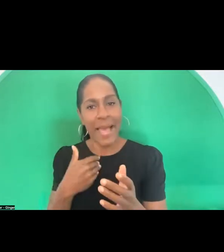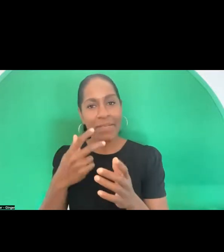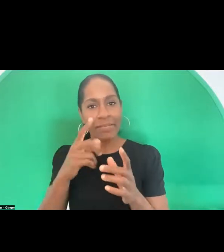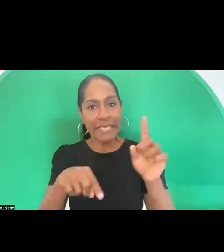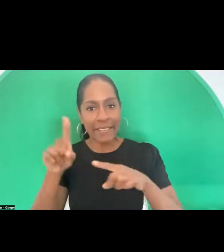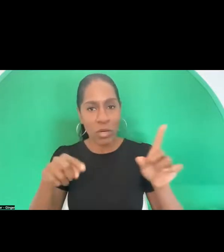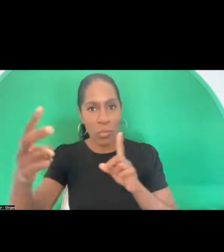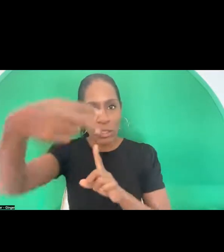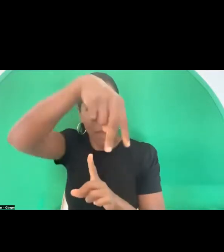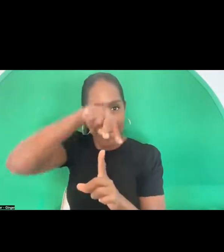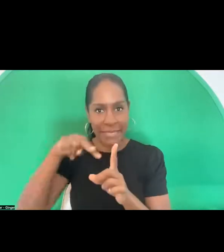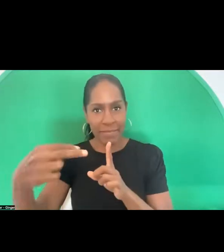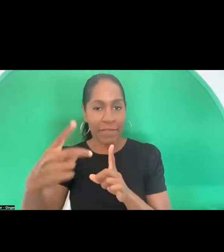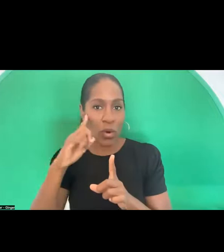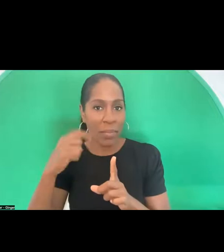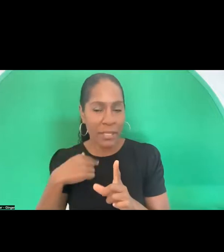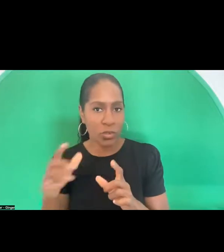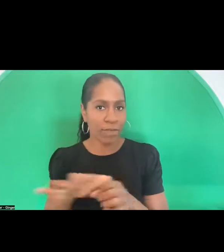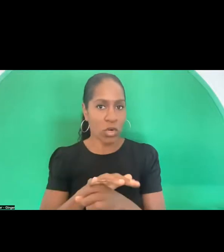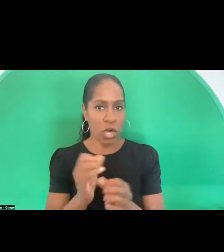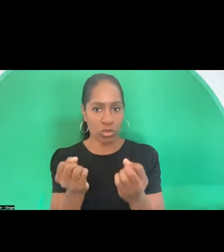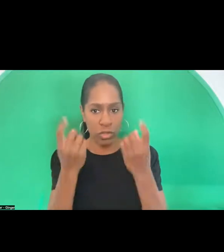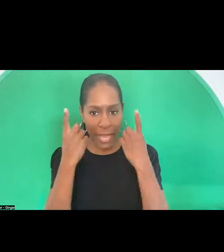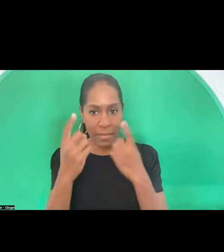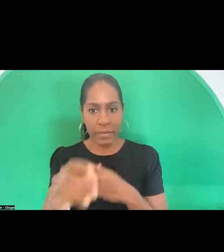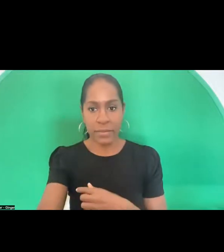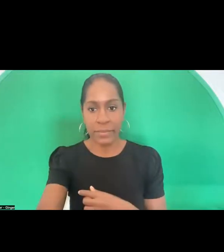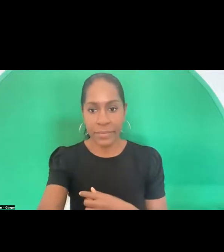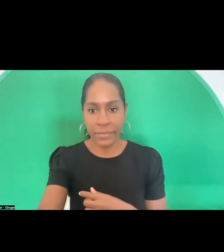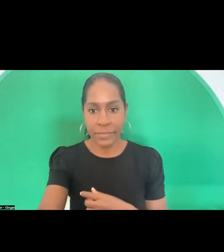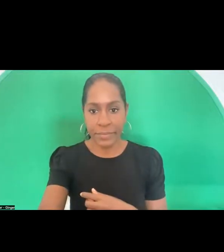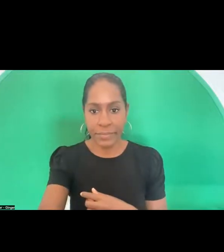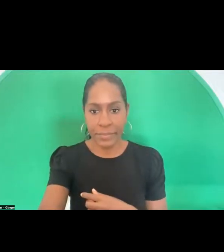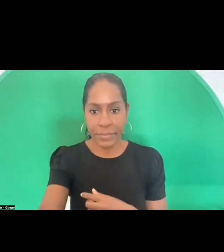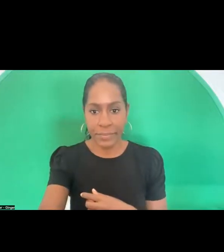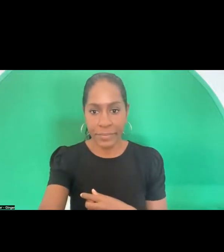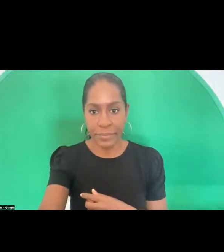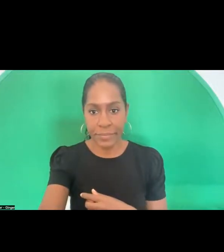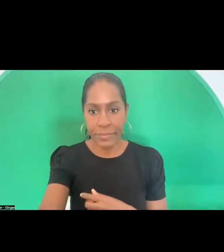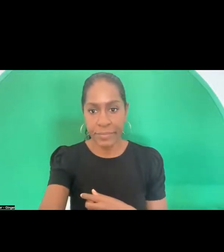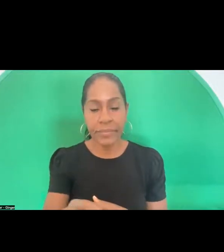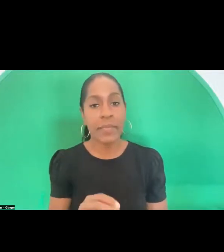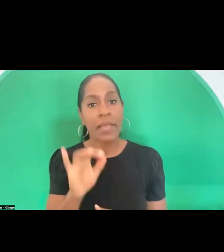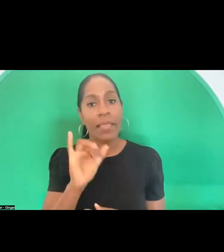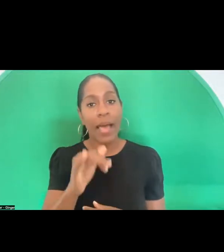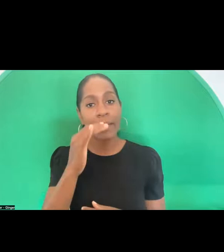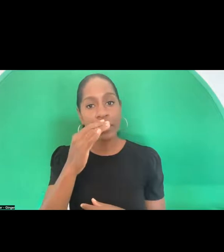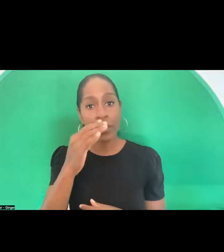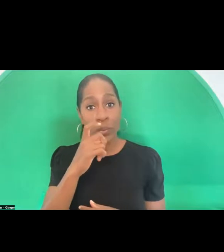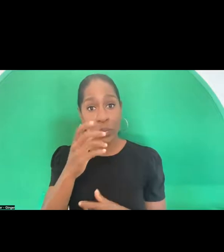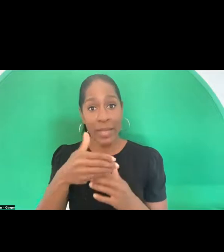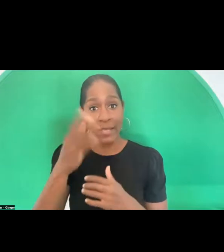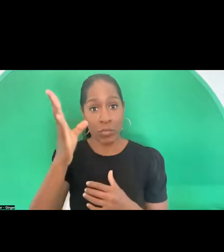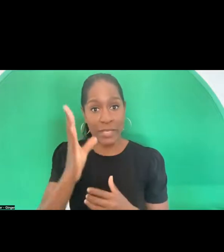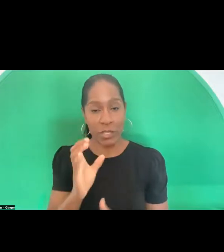de diferentes ángulos para poder entenderla completamente y aquí